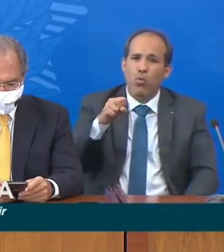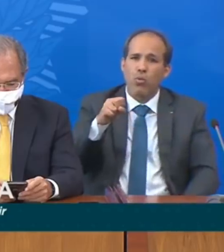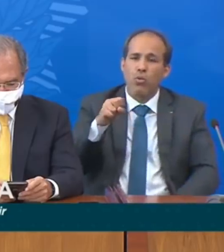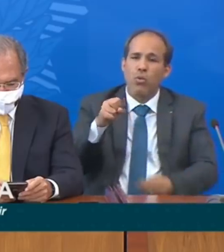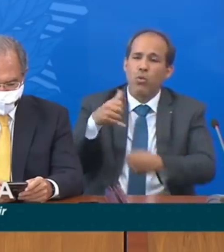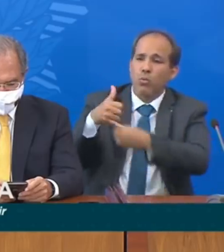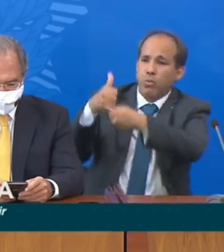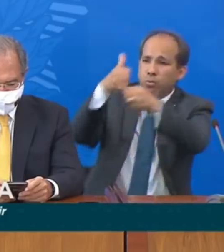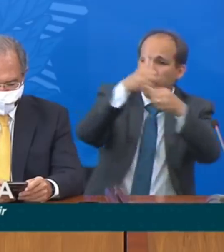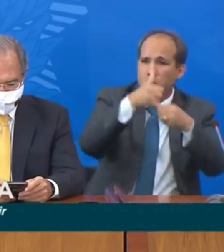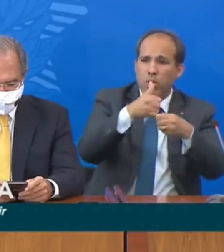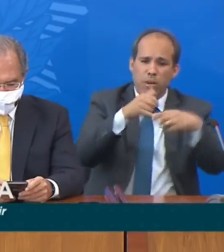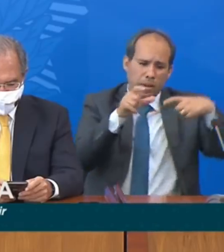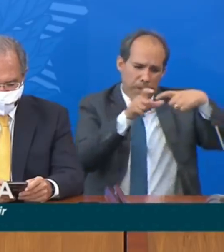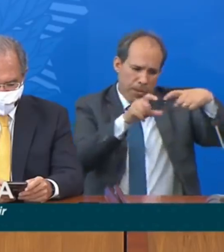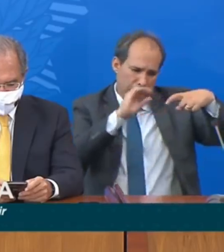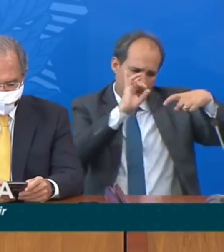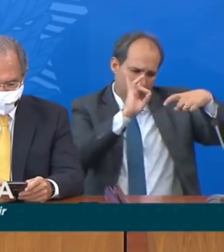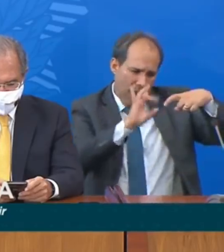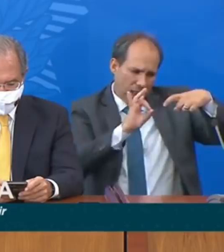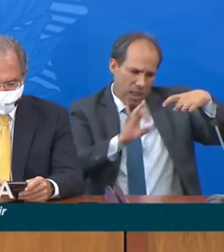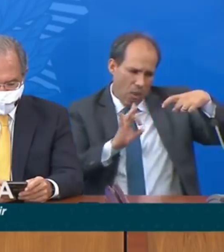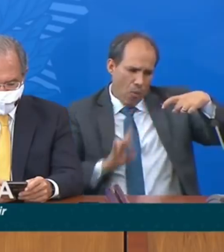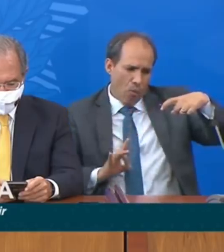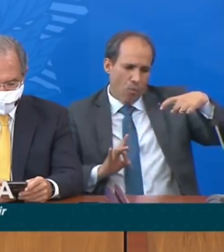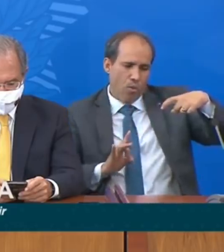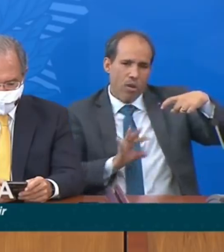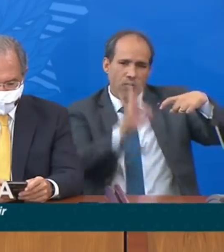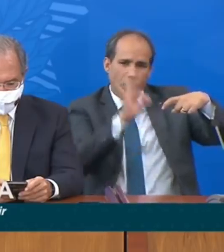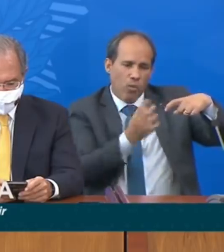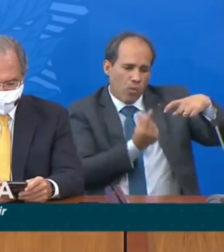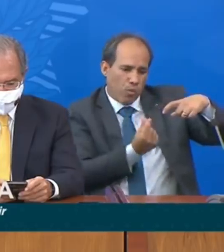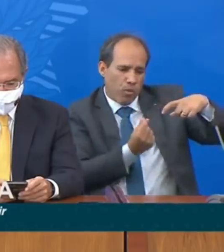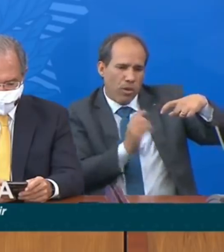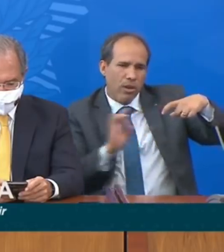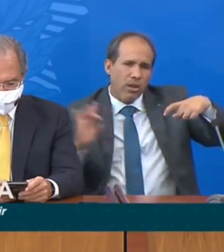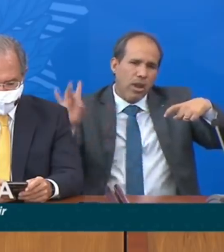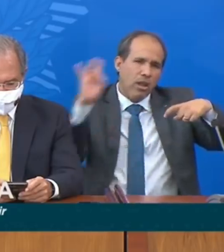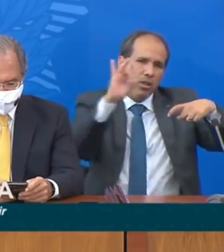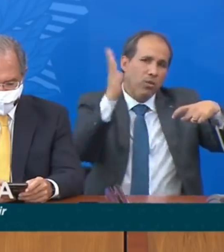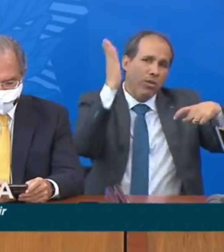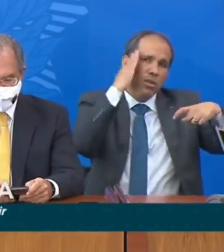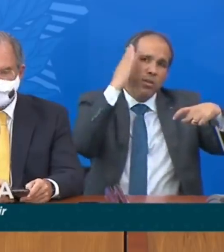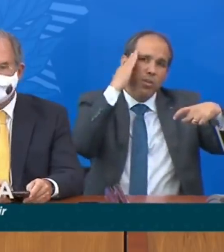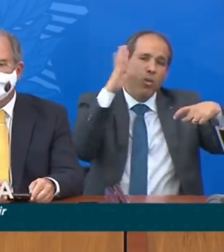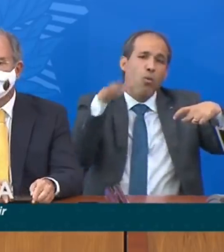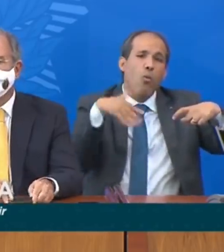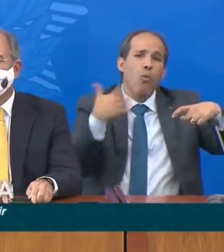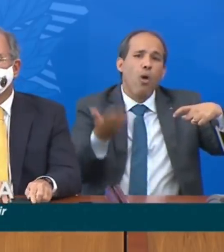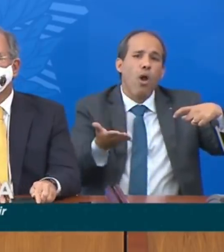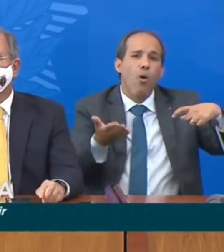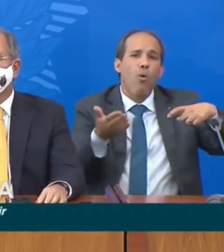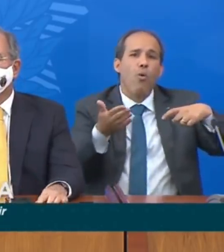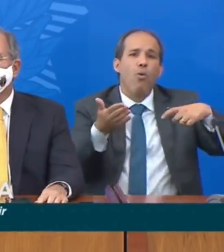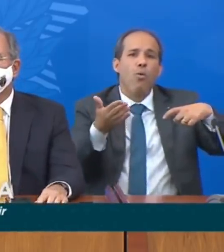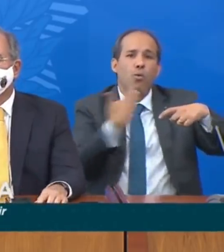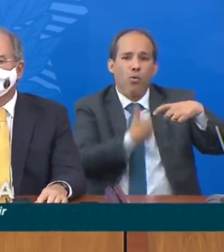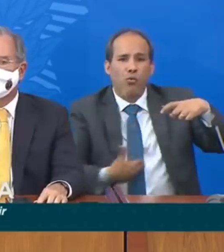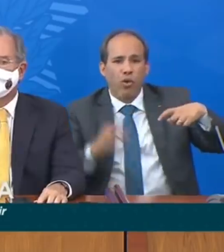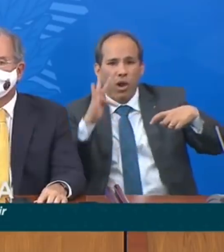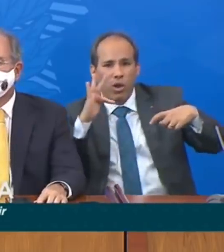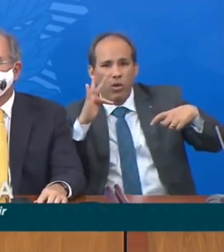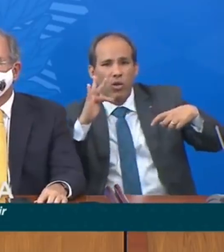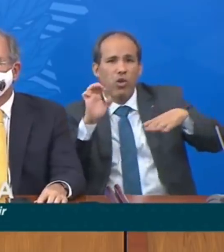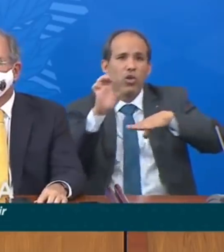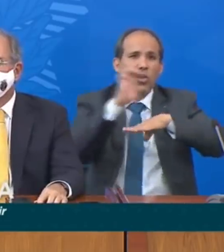para sabermos onde, porventura, alguns desses entes está sendo abusivo.